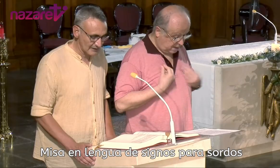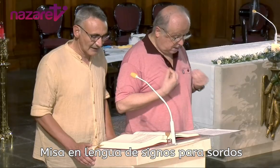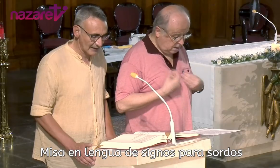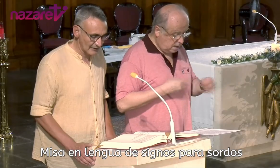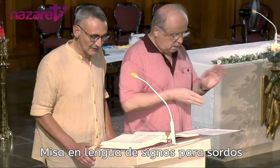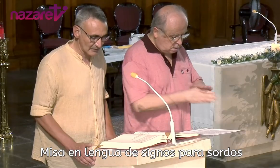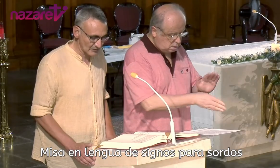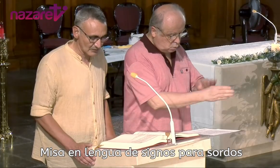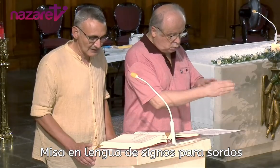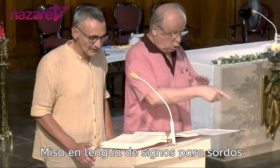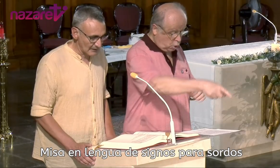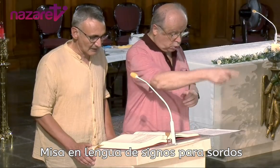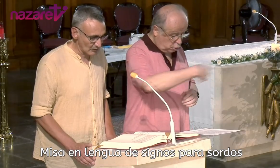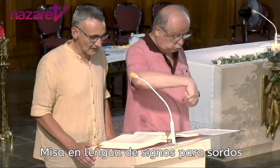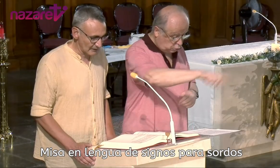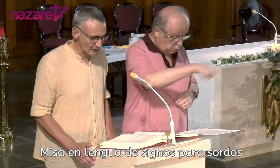el agradecimiento para la gloria de Dios.